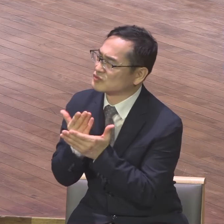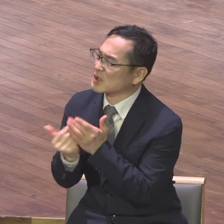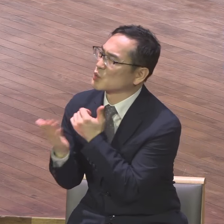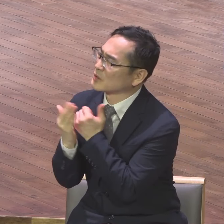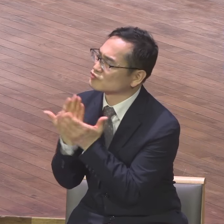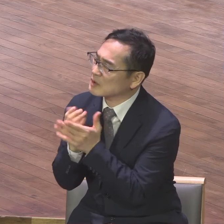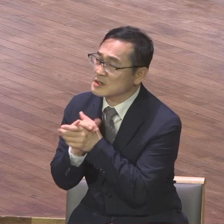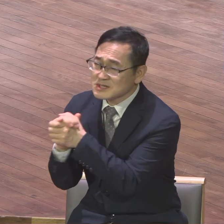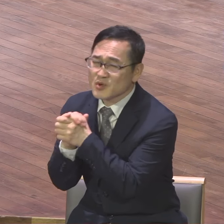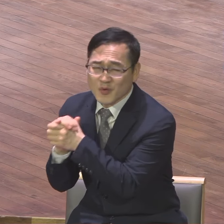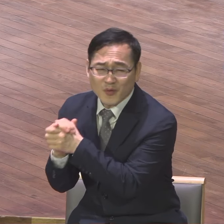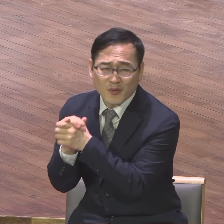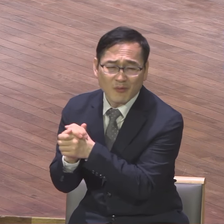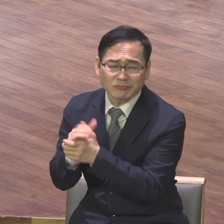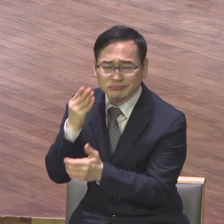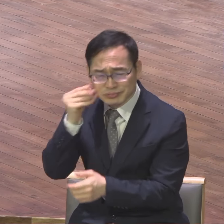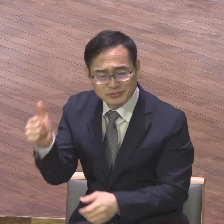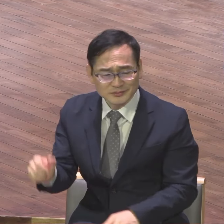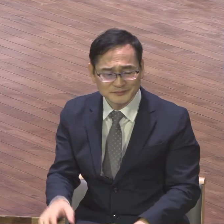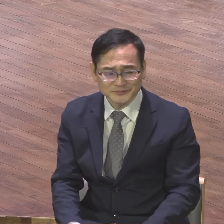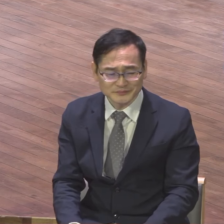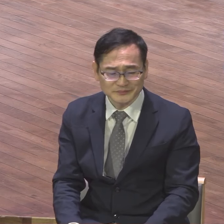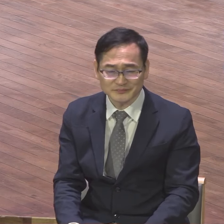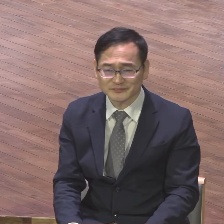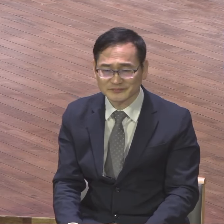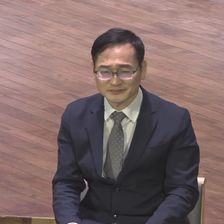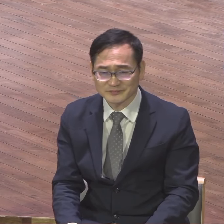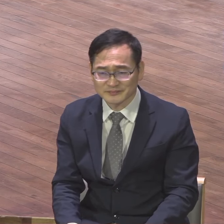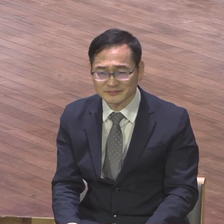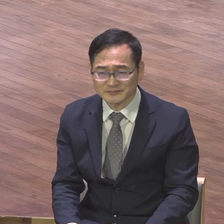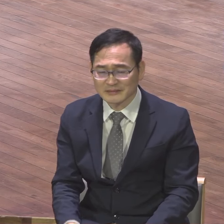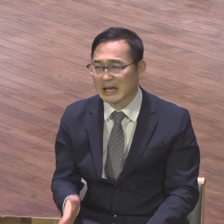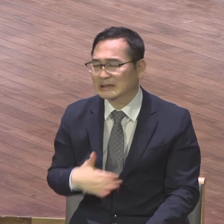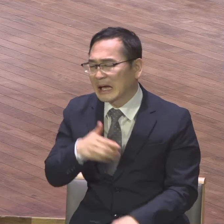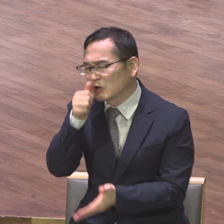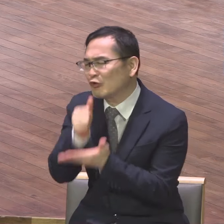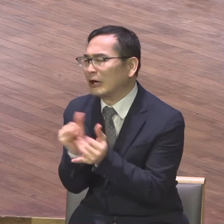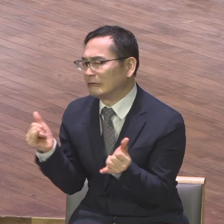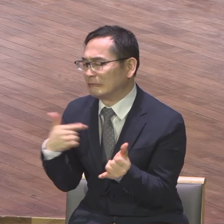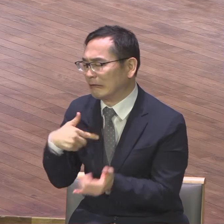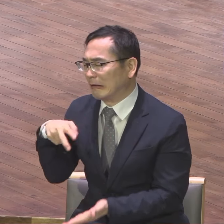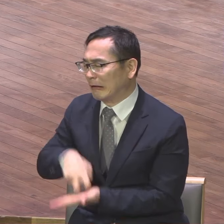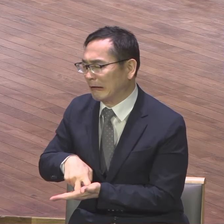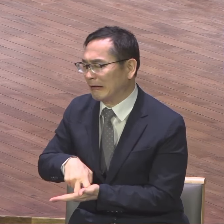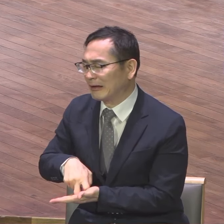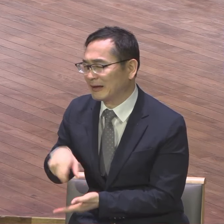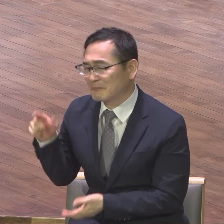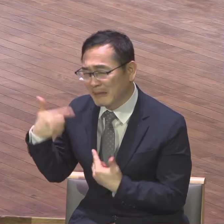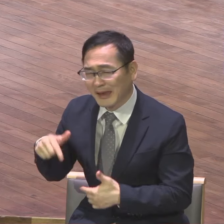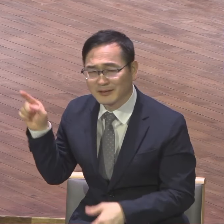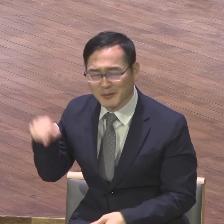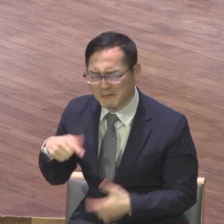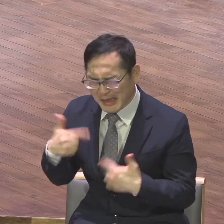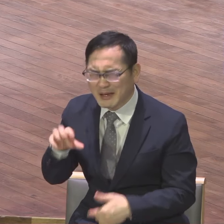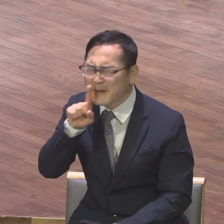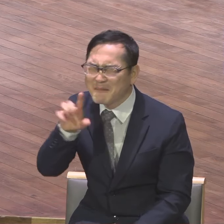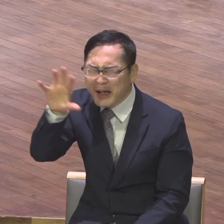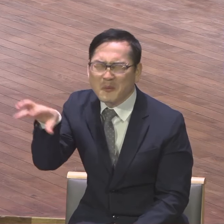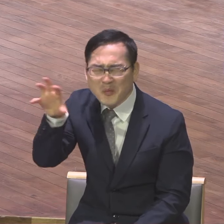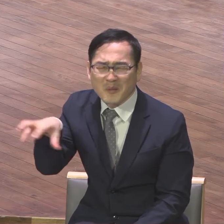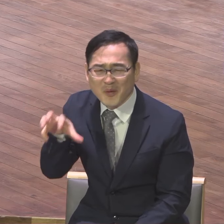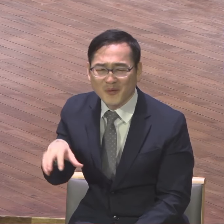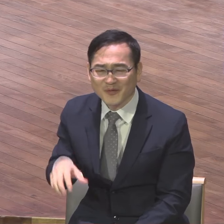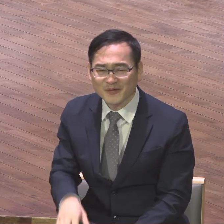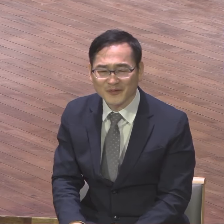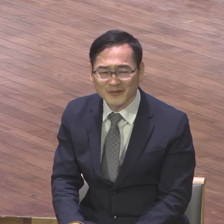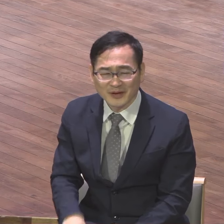당당하겠어요. 주여, 나는 죄인입니다. 나 이를 짜고 울고 이렇게 섞어요. 맨날 영적 성적표가 안